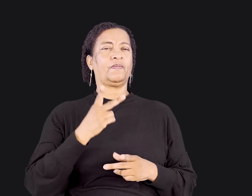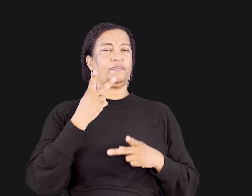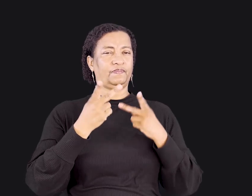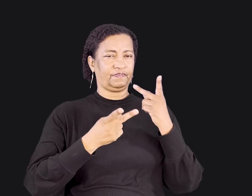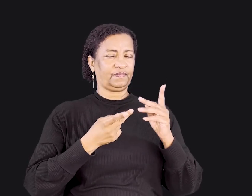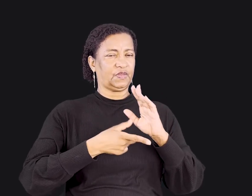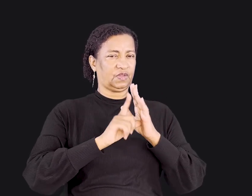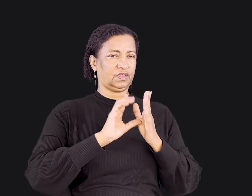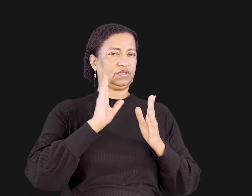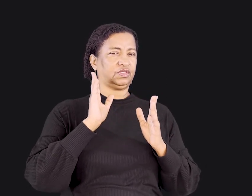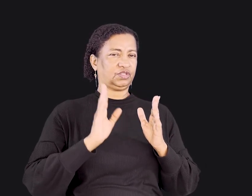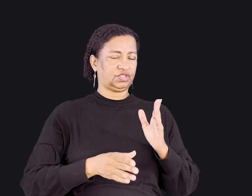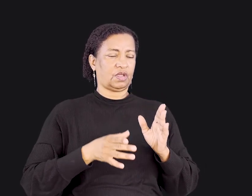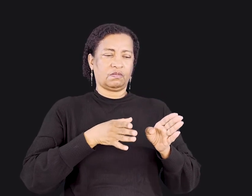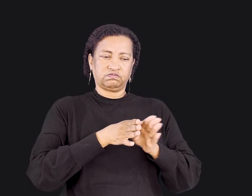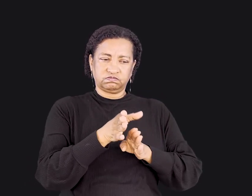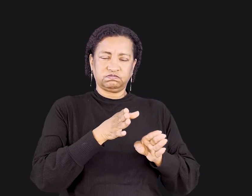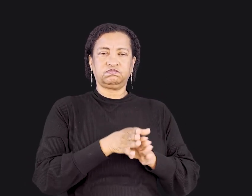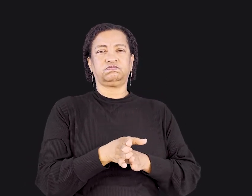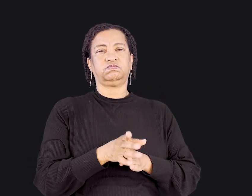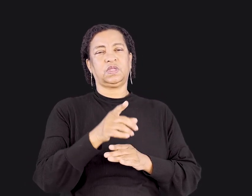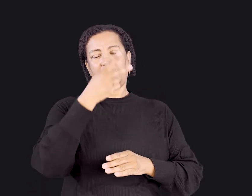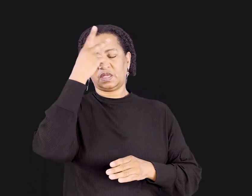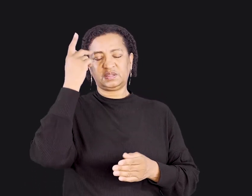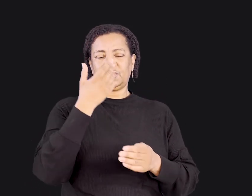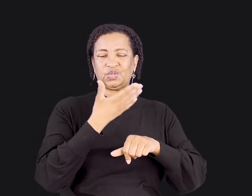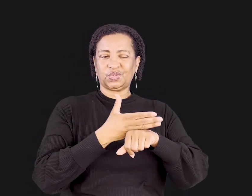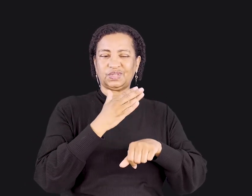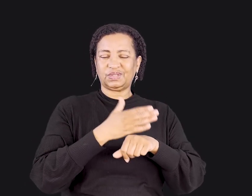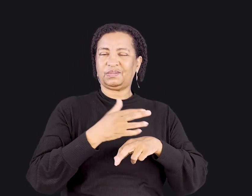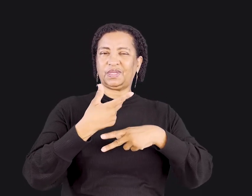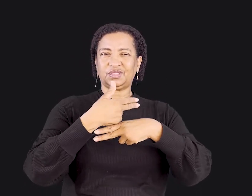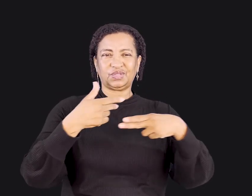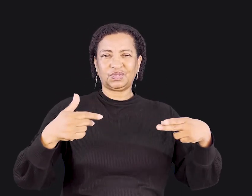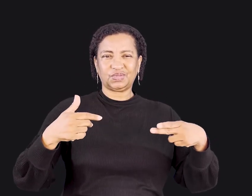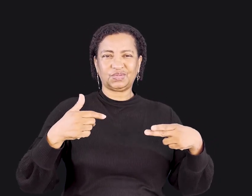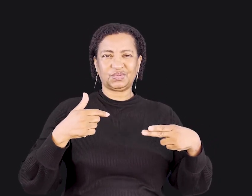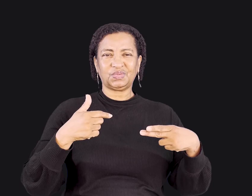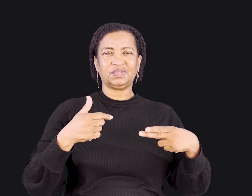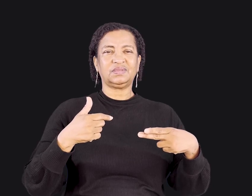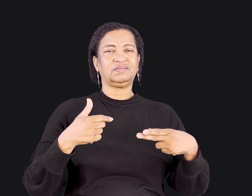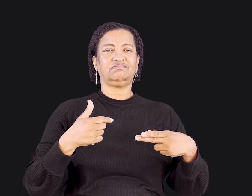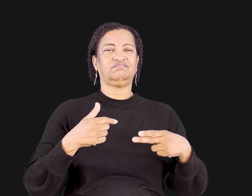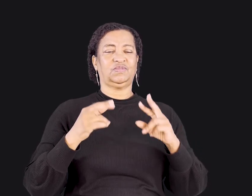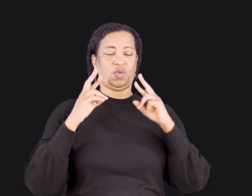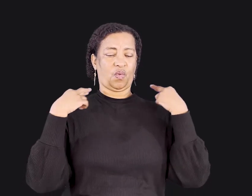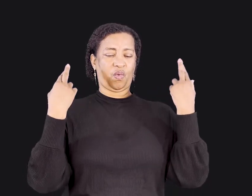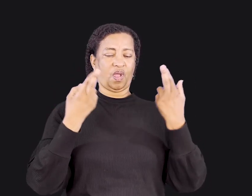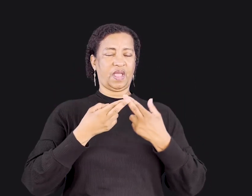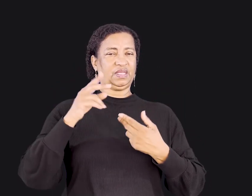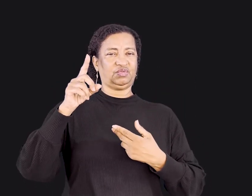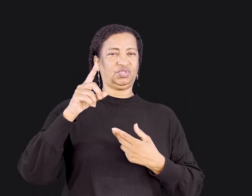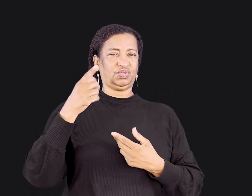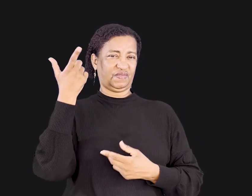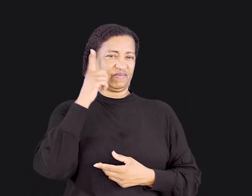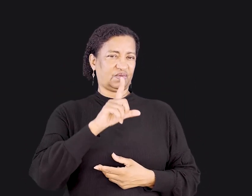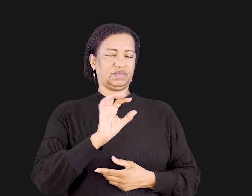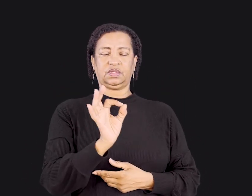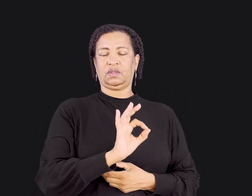antes já os adverti. Aqueles que praticam essas coisas não herdarão o reino de Deus. Se o que eu acabei de